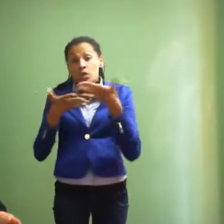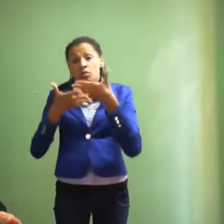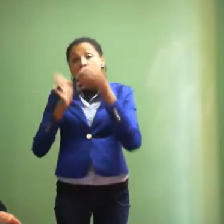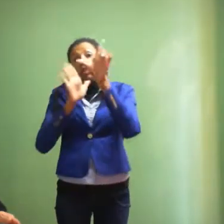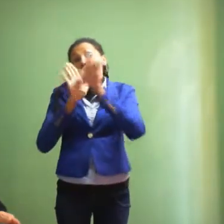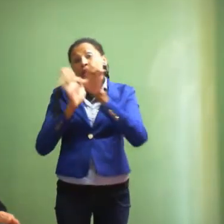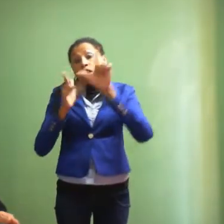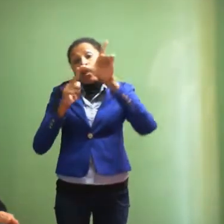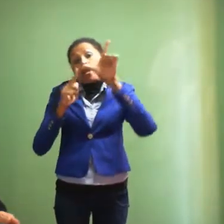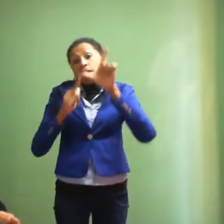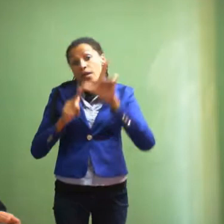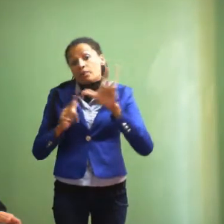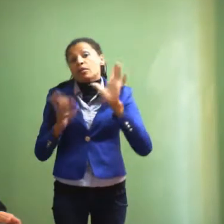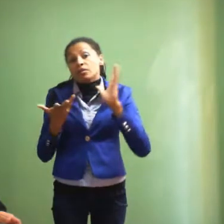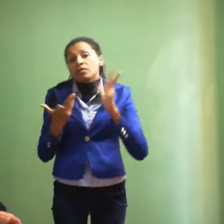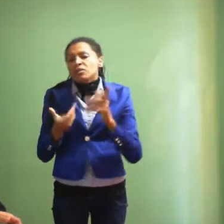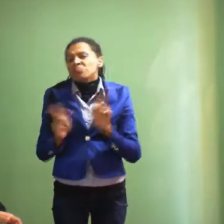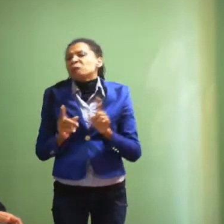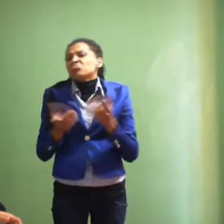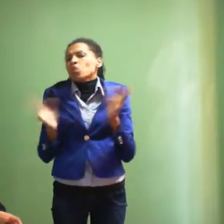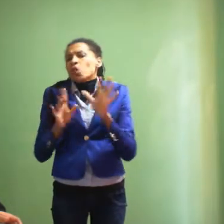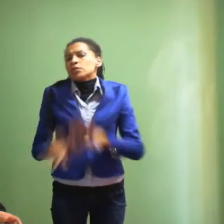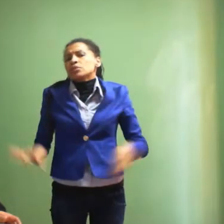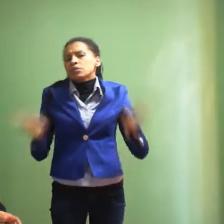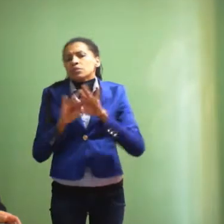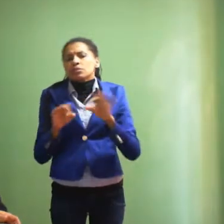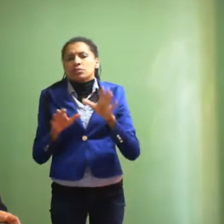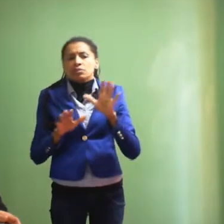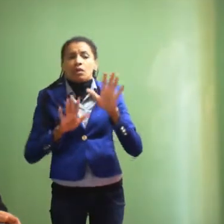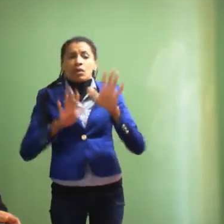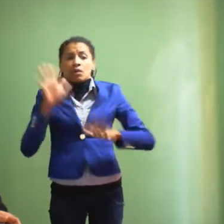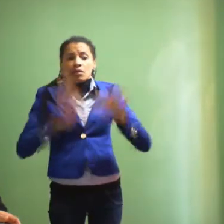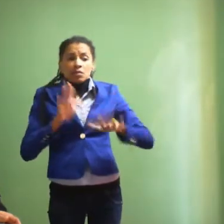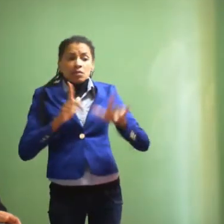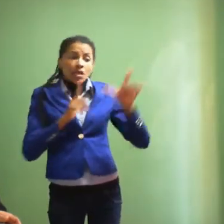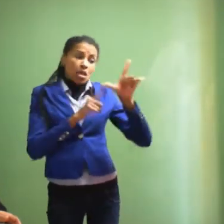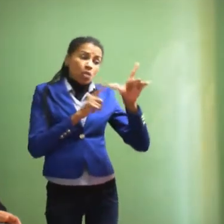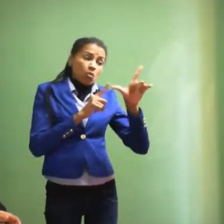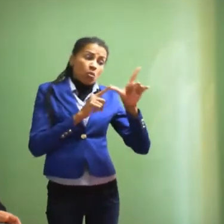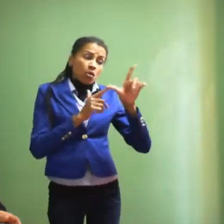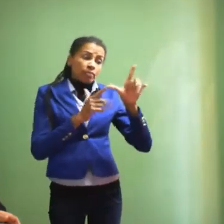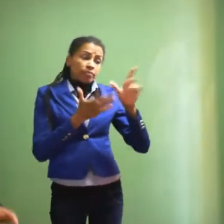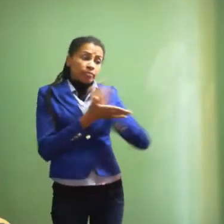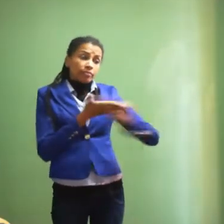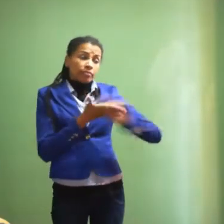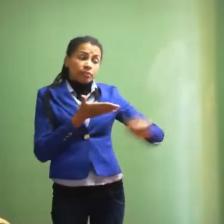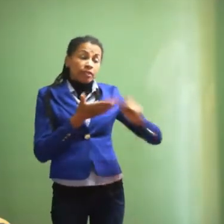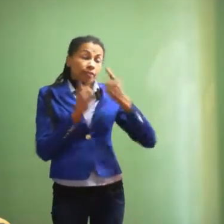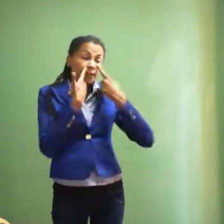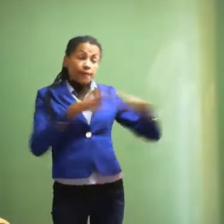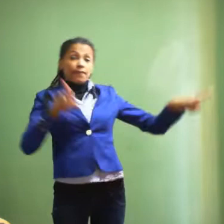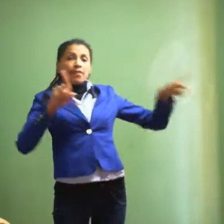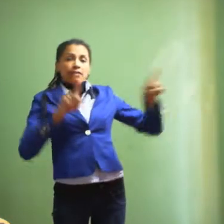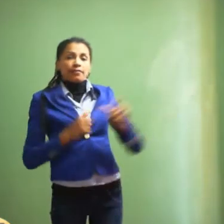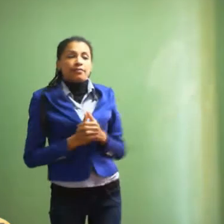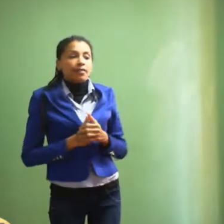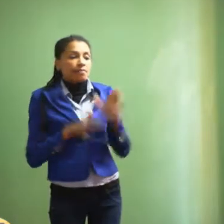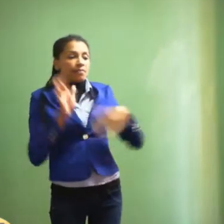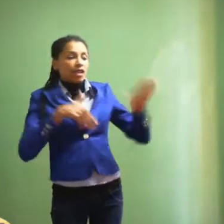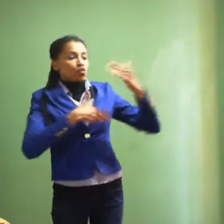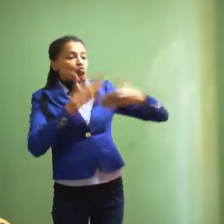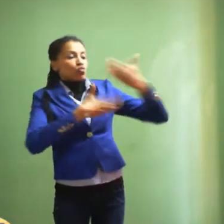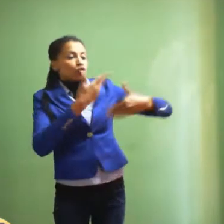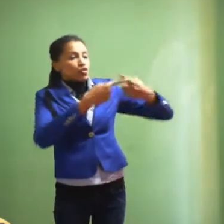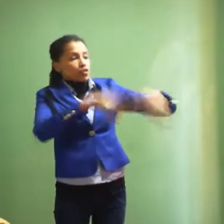bonita, que eso en últimas no es tan relevante. Si vamos a ver la lengua escrita de una manera distinta, si la vamos a ver como como un